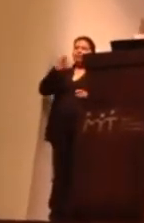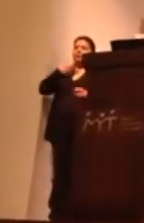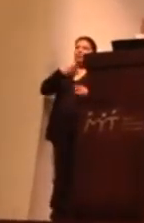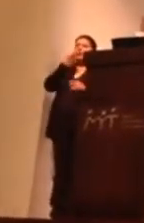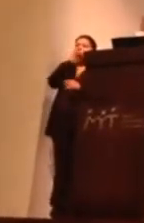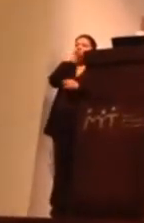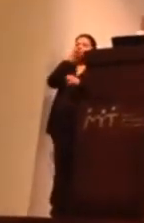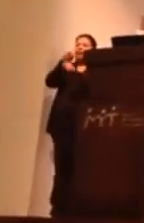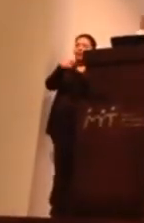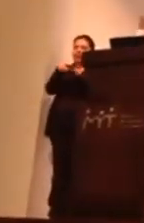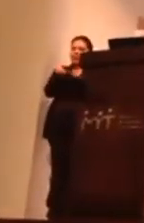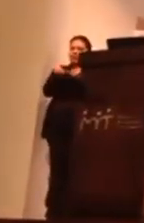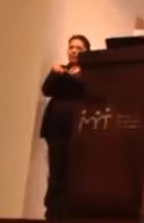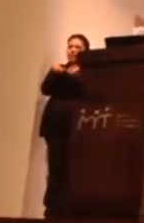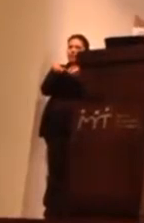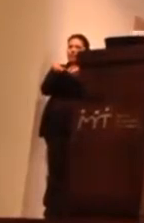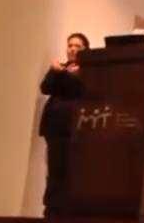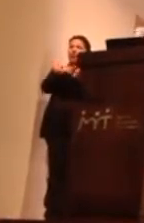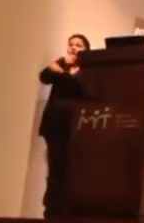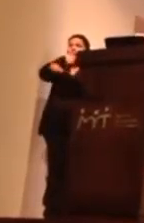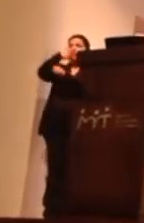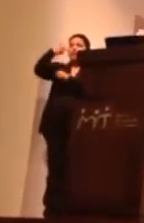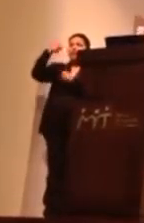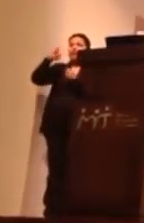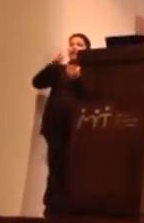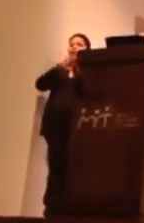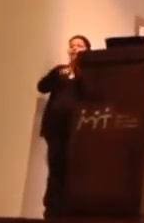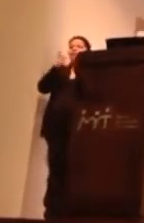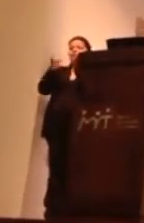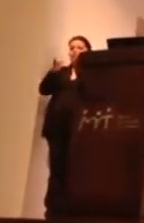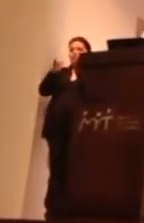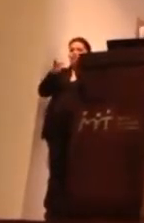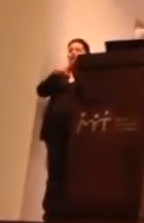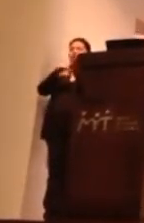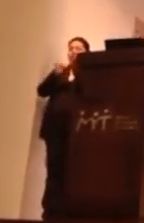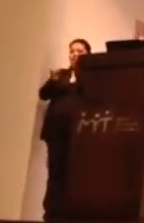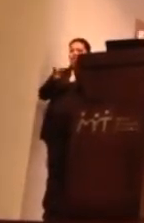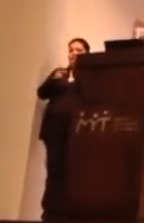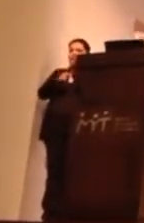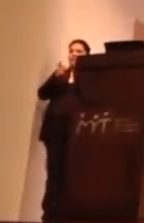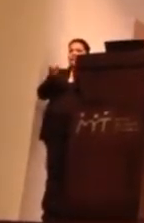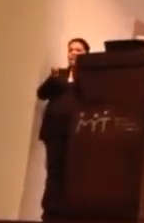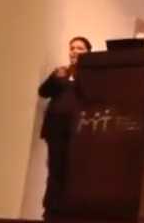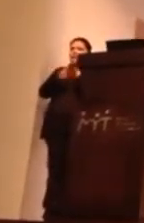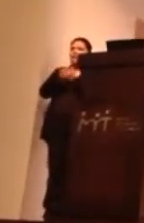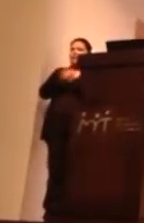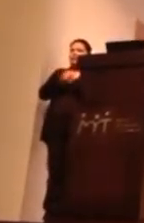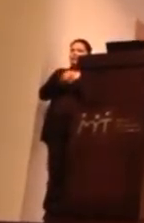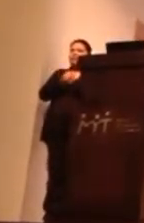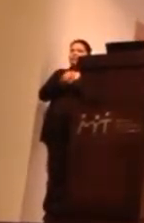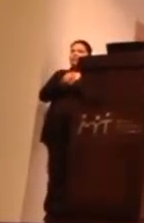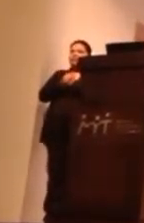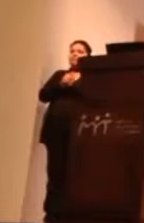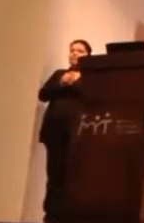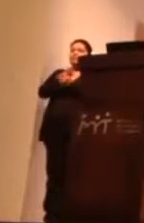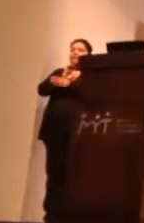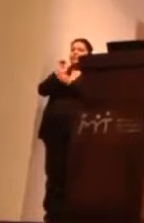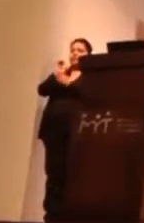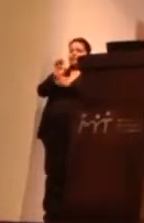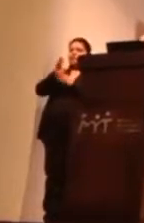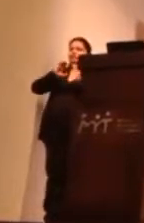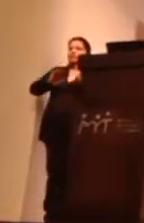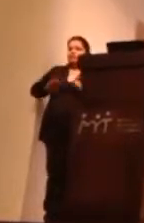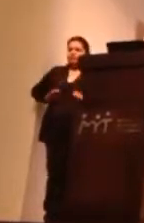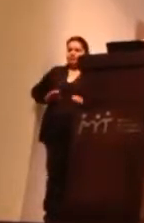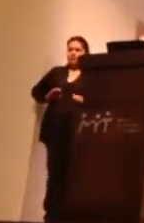emoción. Cada vez que tú repites y repites y repites y repites y repites, entonces tu cuerpo